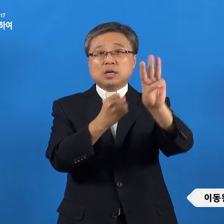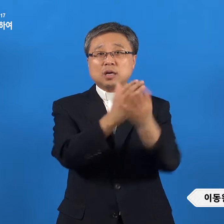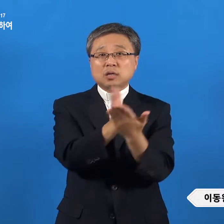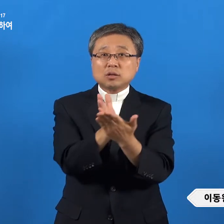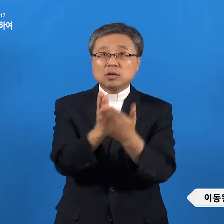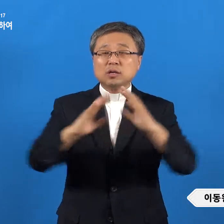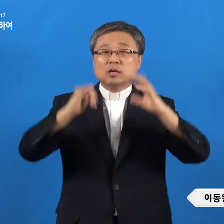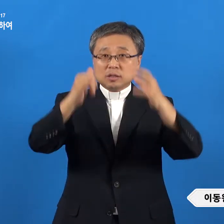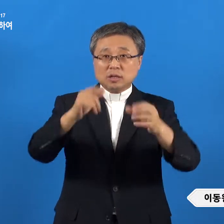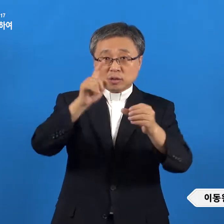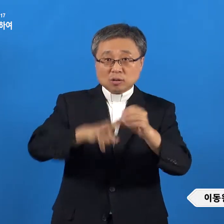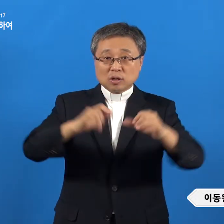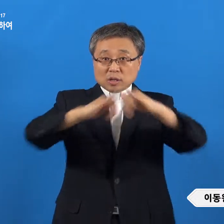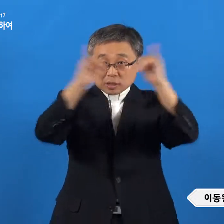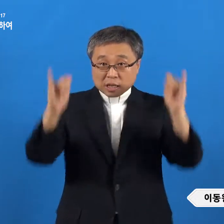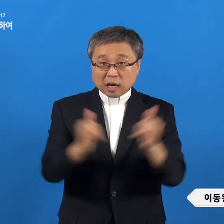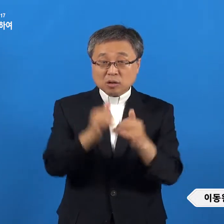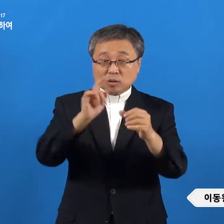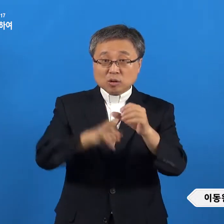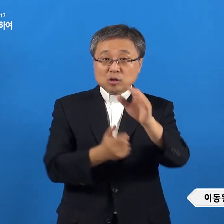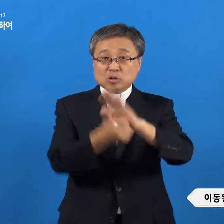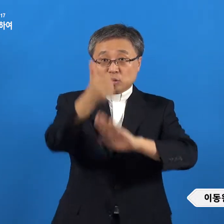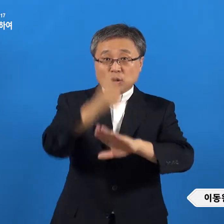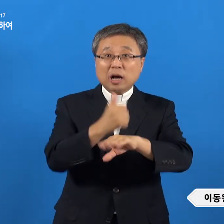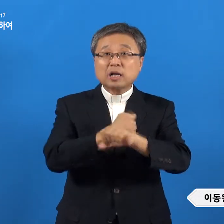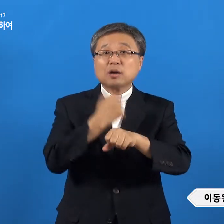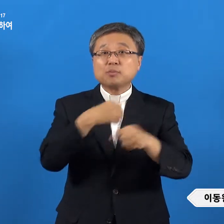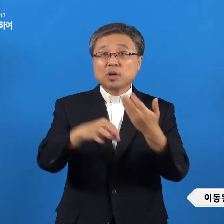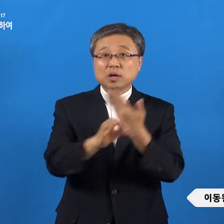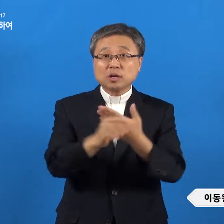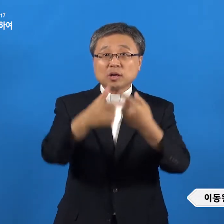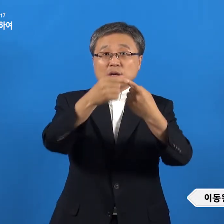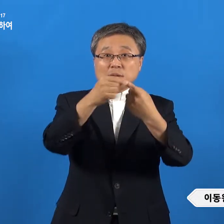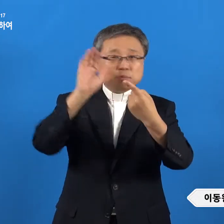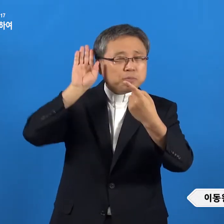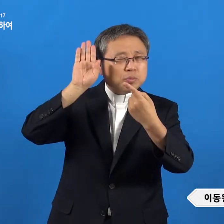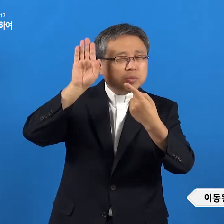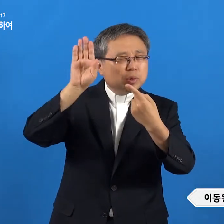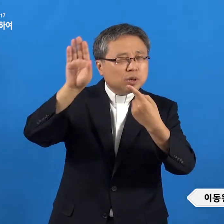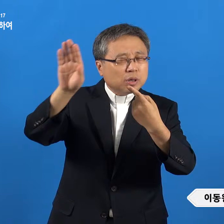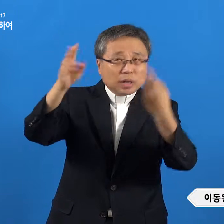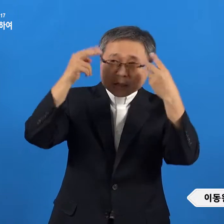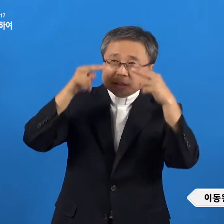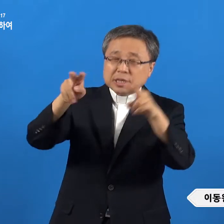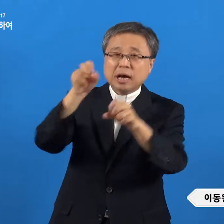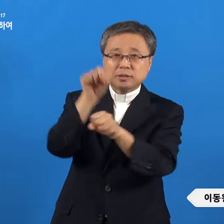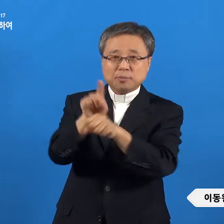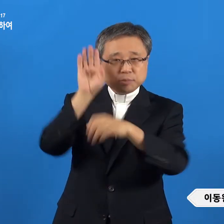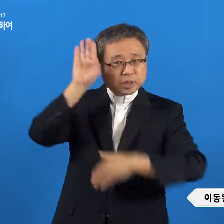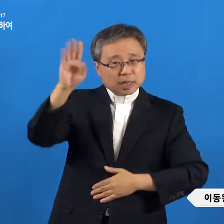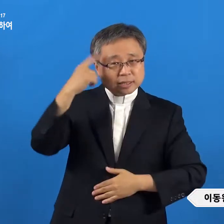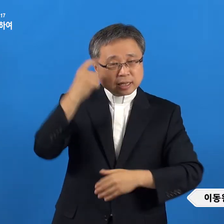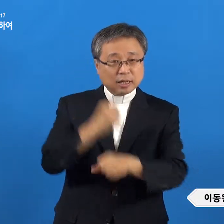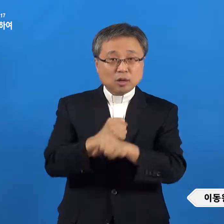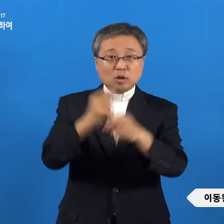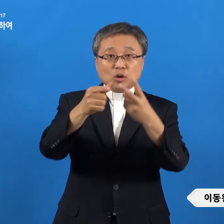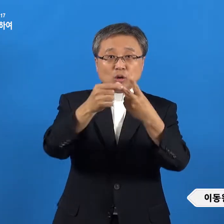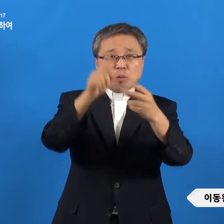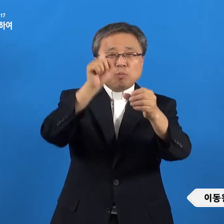세상적으로도 사회적으로도 성공하려면 필요한 세 가지. 첫째, 미래지향성. 미래를 생각한다 이 말이에요. 둘째, 목표지향성.